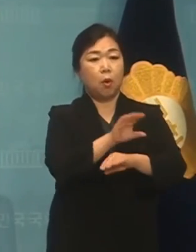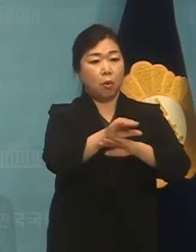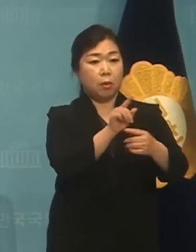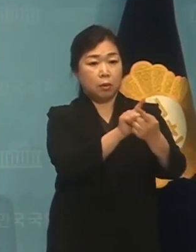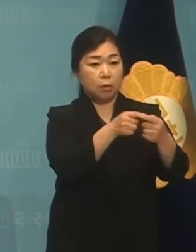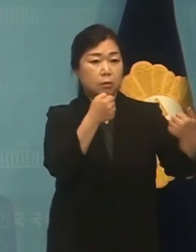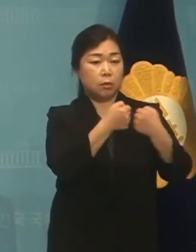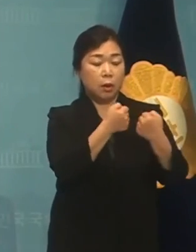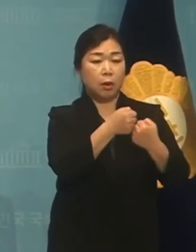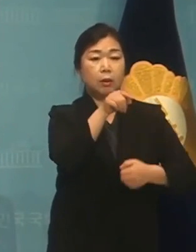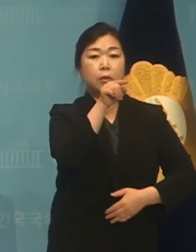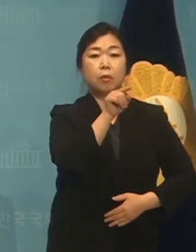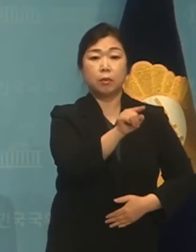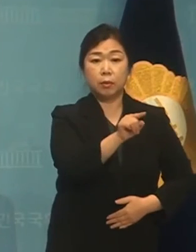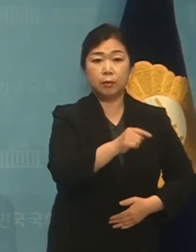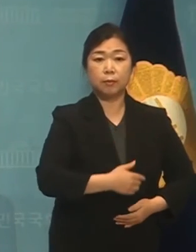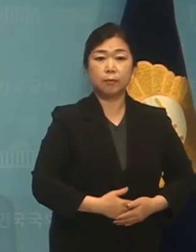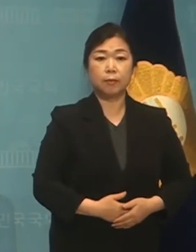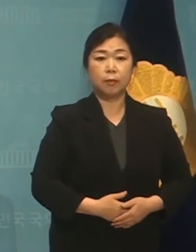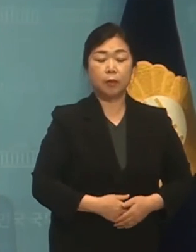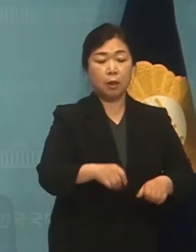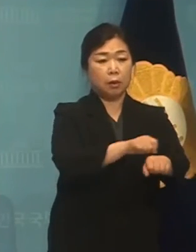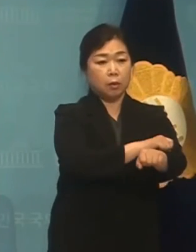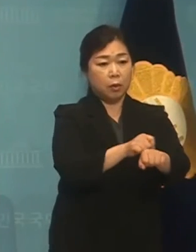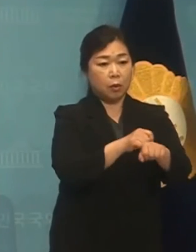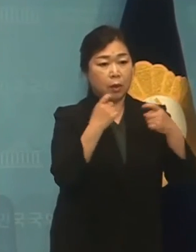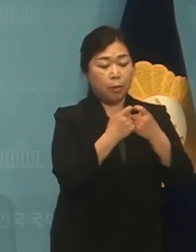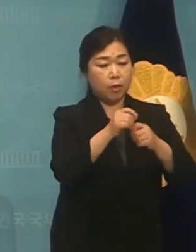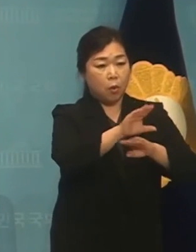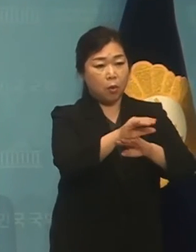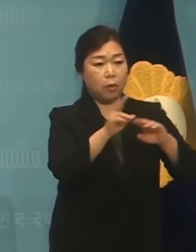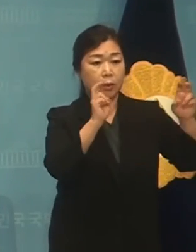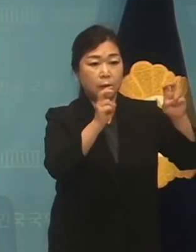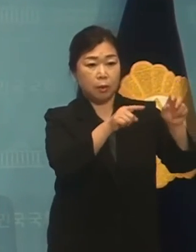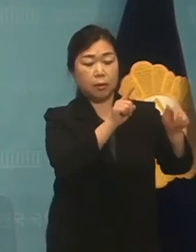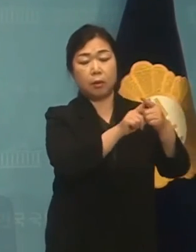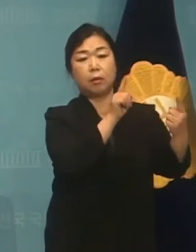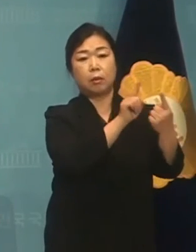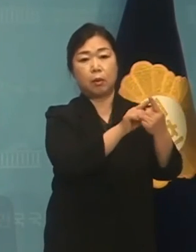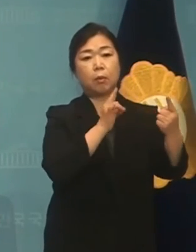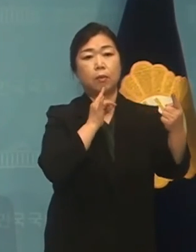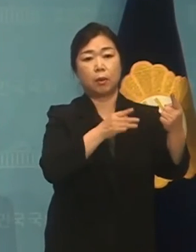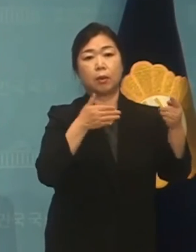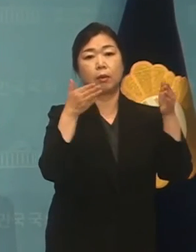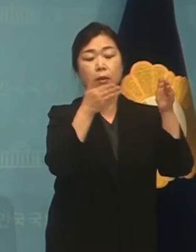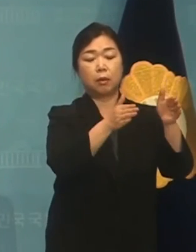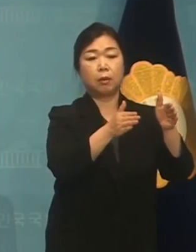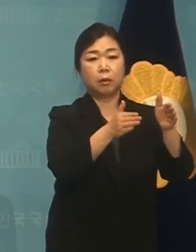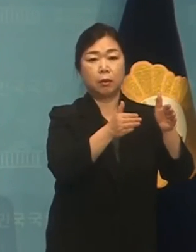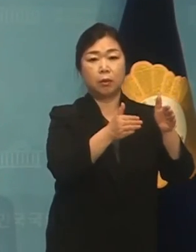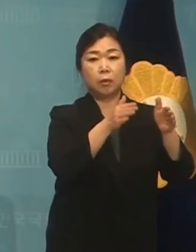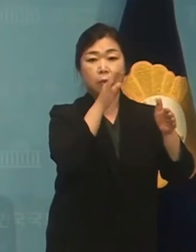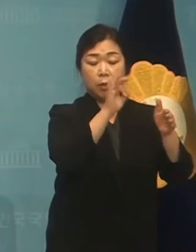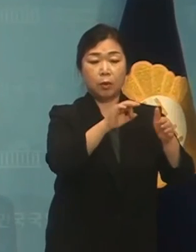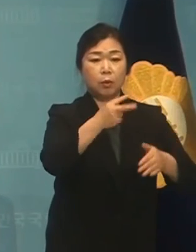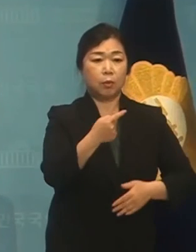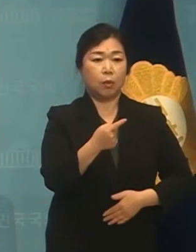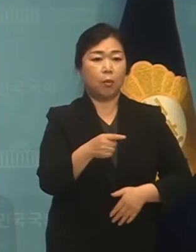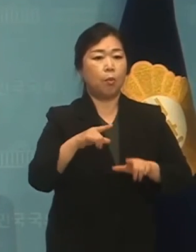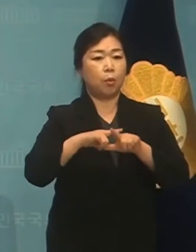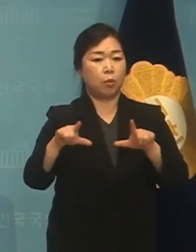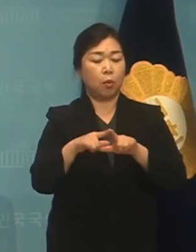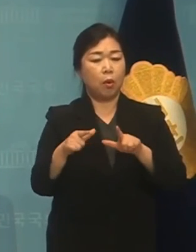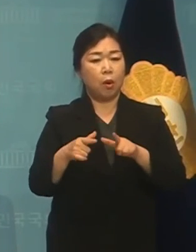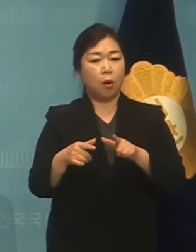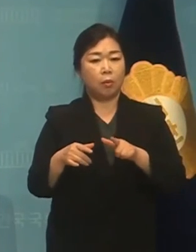상대로 싸운다는 것은 특정 개별 언론사를 상대로만 한다고 하더라도 일종의